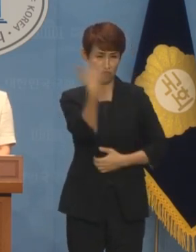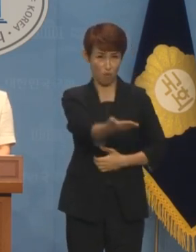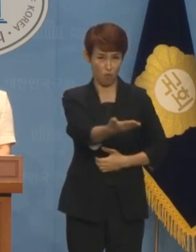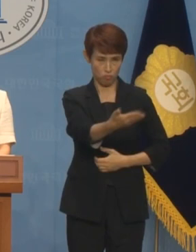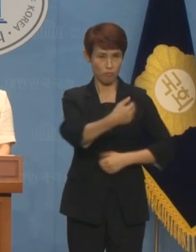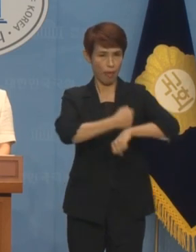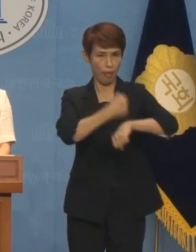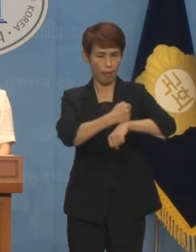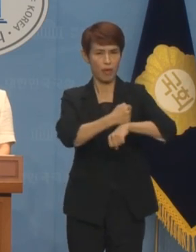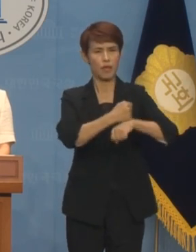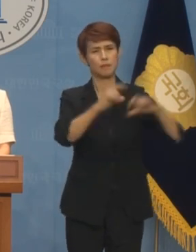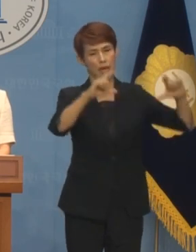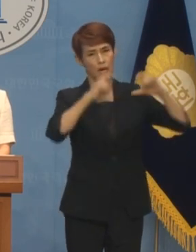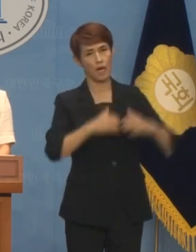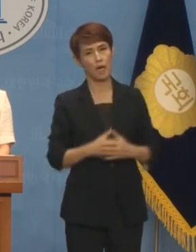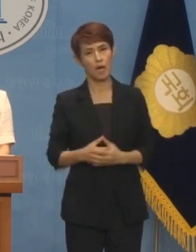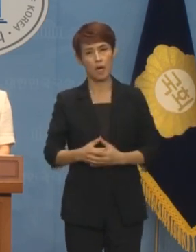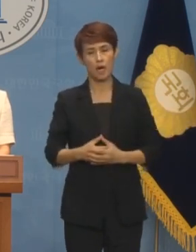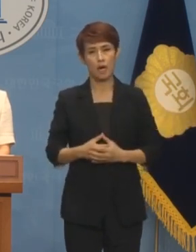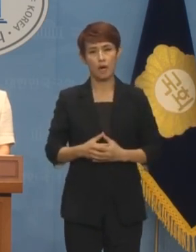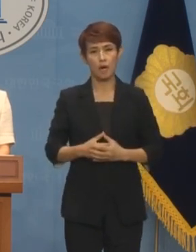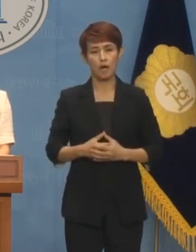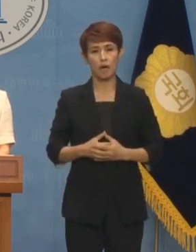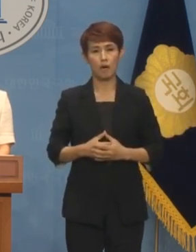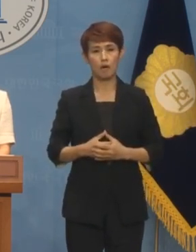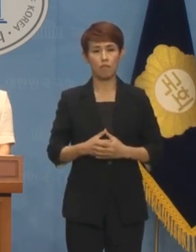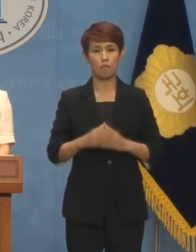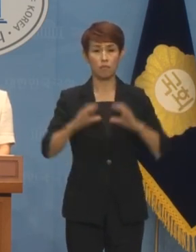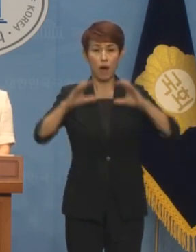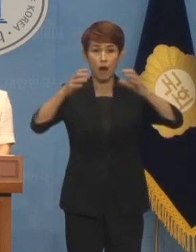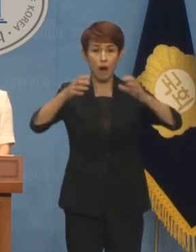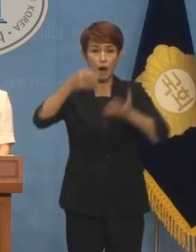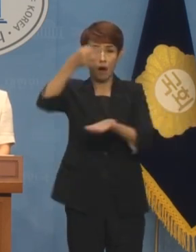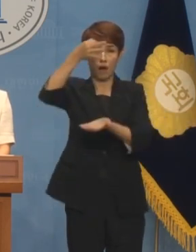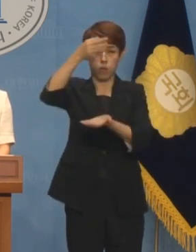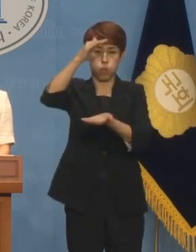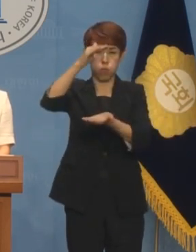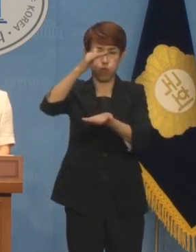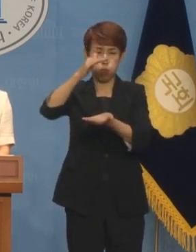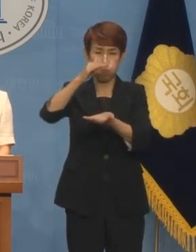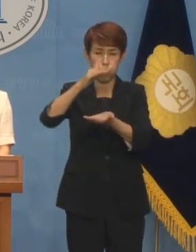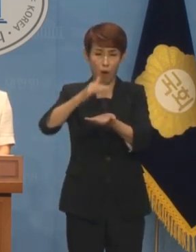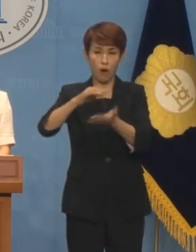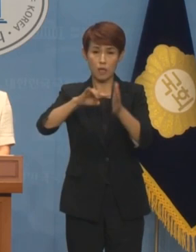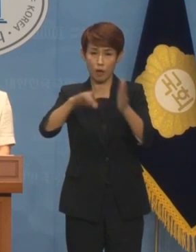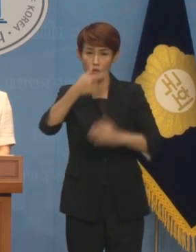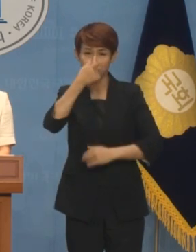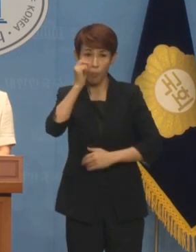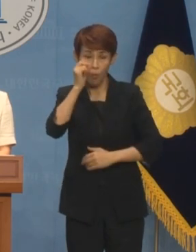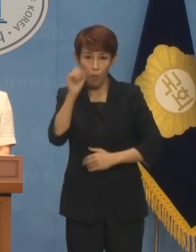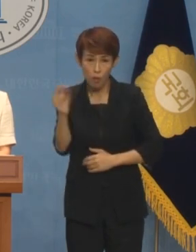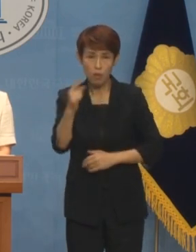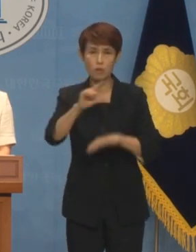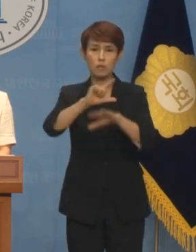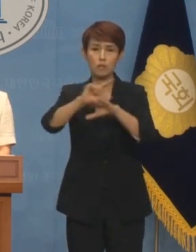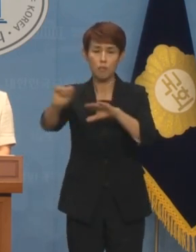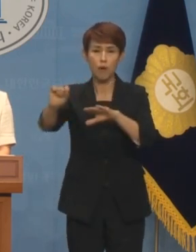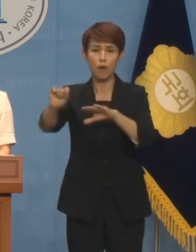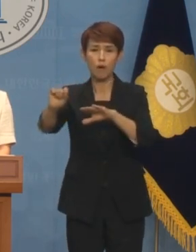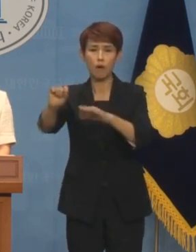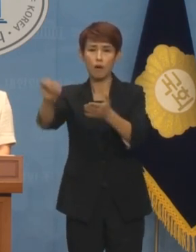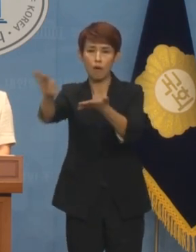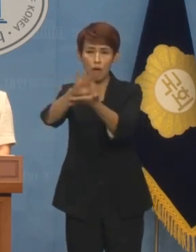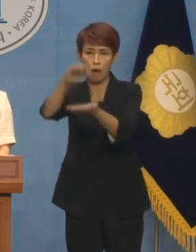합니다. 나라 국간이 메마르다 못해 갈라지고 세수 부족의 여파로 지방재정까지 고갈되고